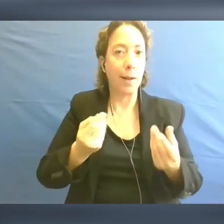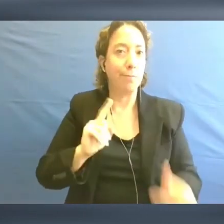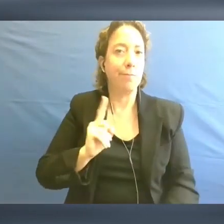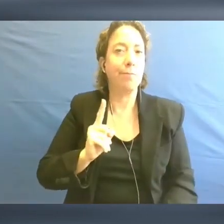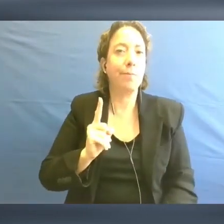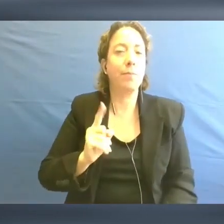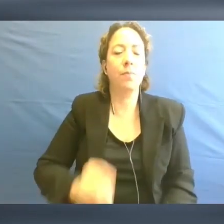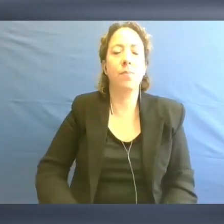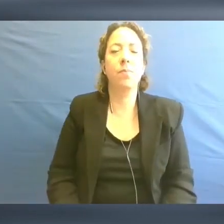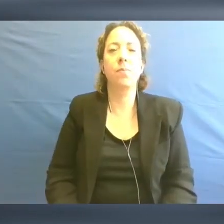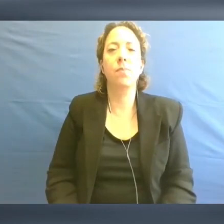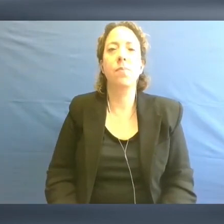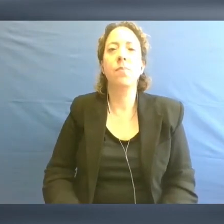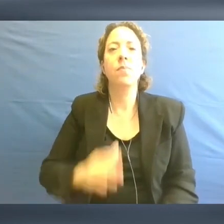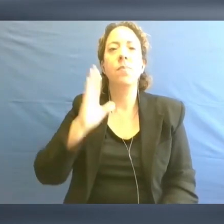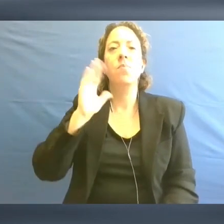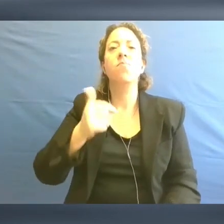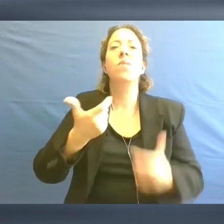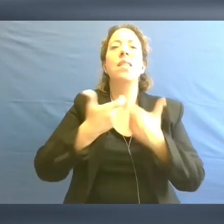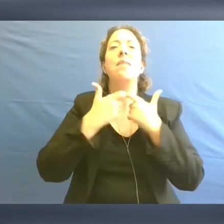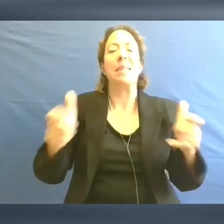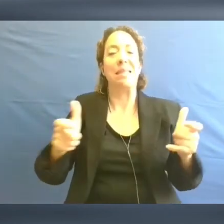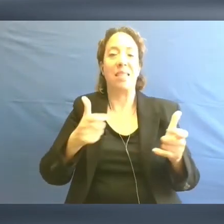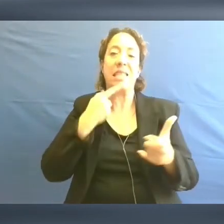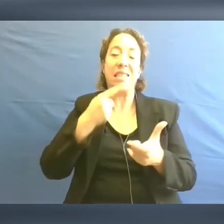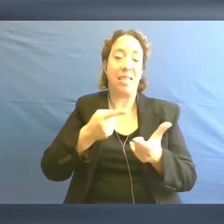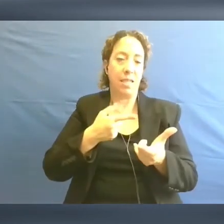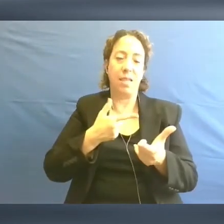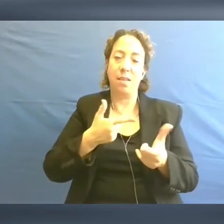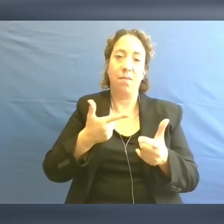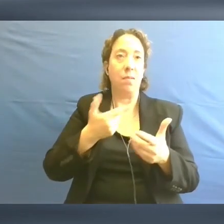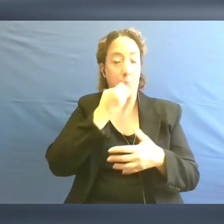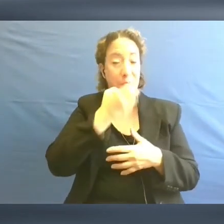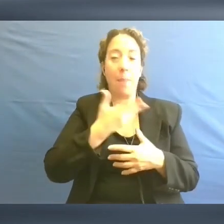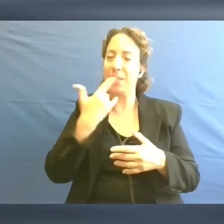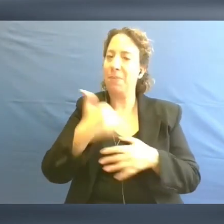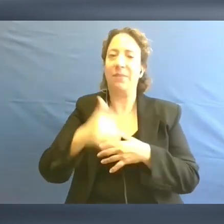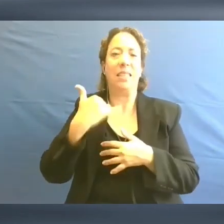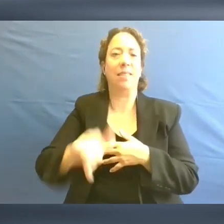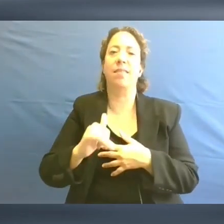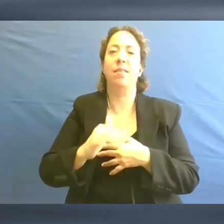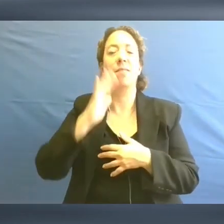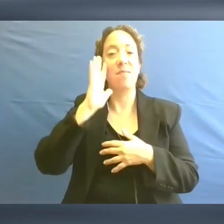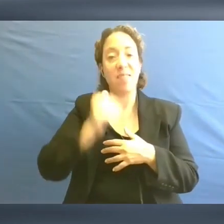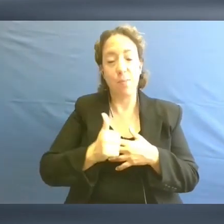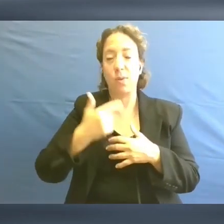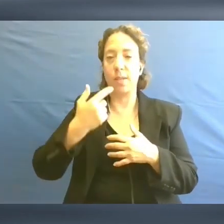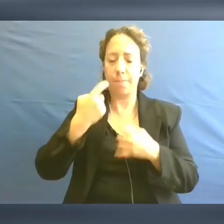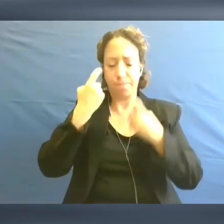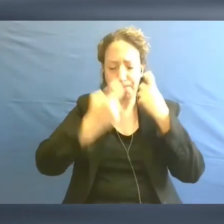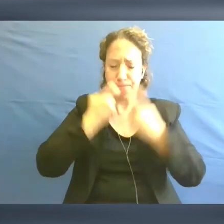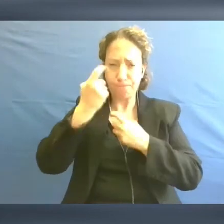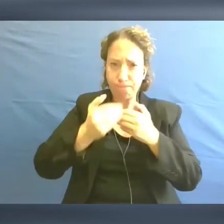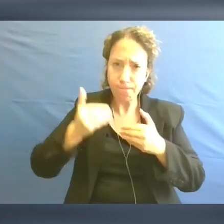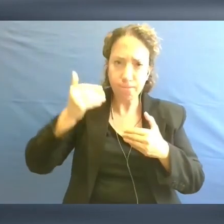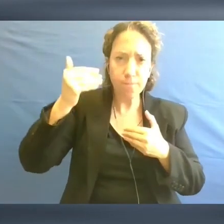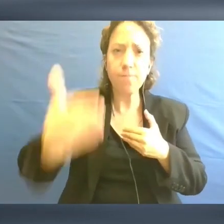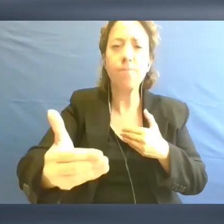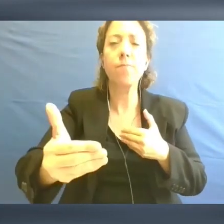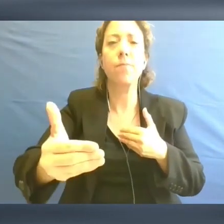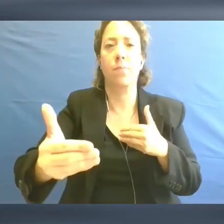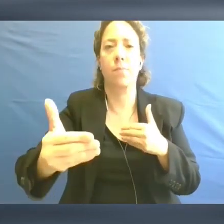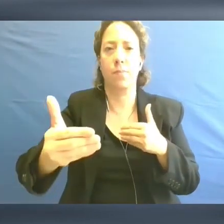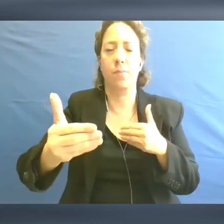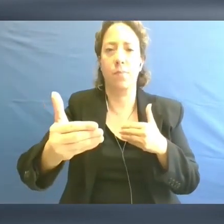Donc l'accessibilité, c'est la moitié du chemin, ce n'est pas la totalité. Donc on a essayé de réfléchir un pas plus loin et de se dire,